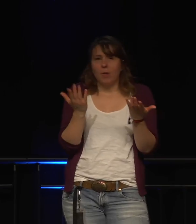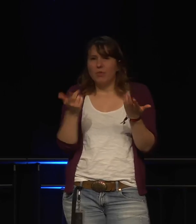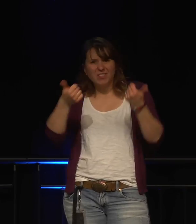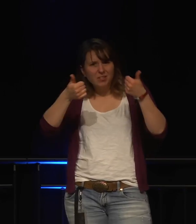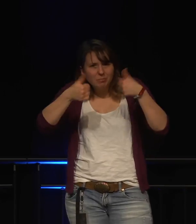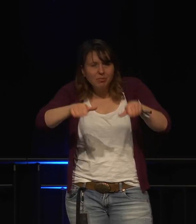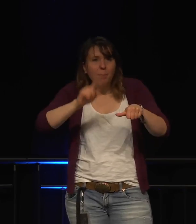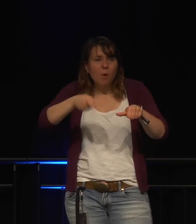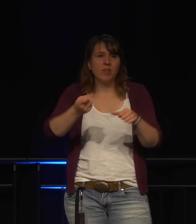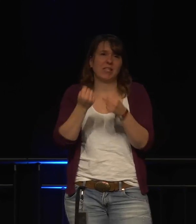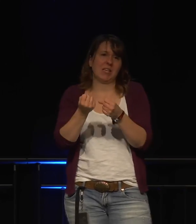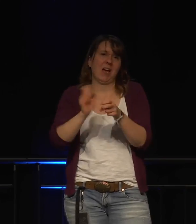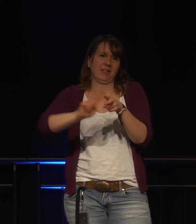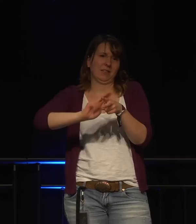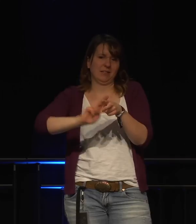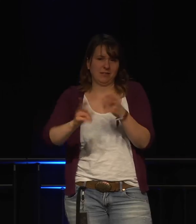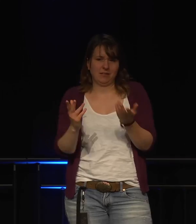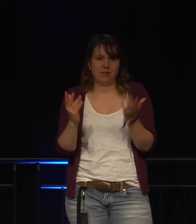ignorarlos.